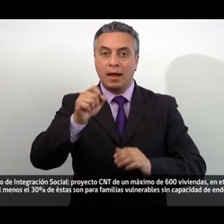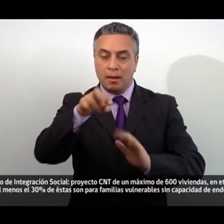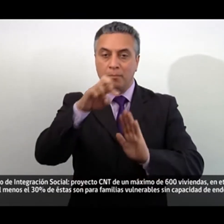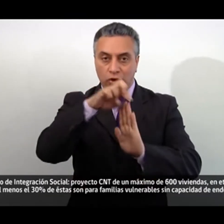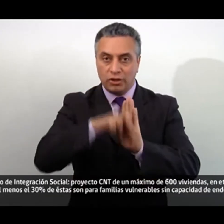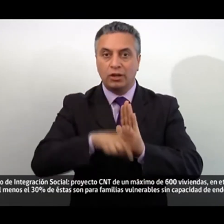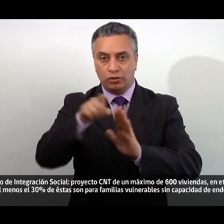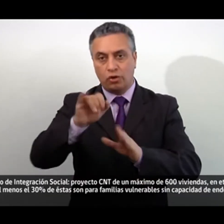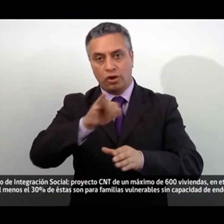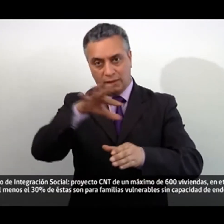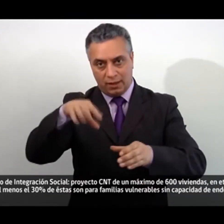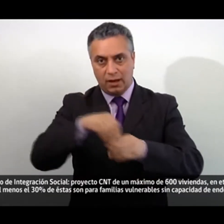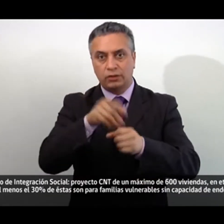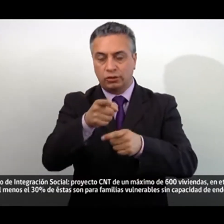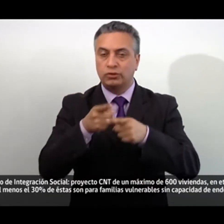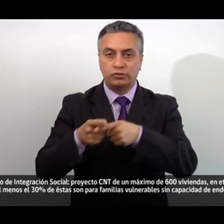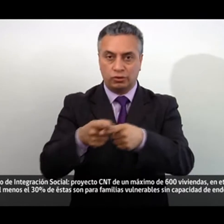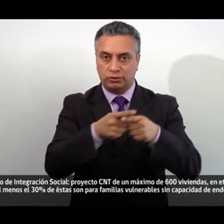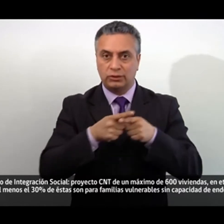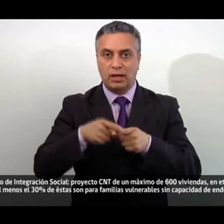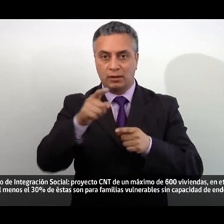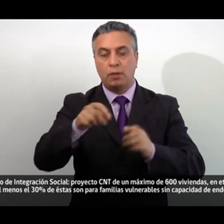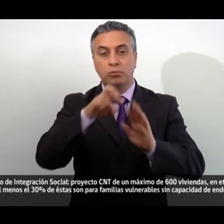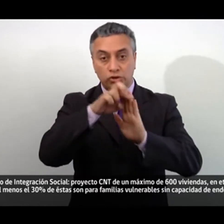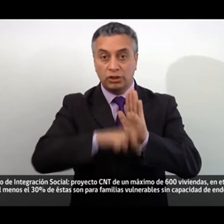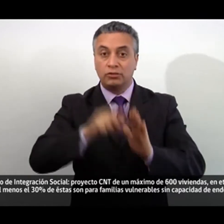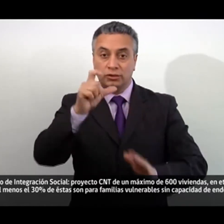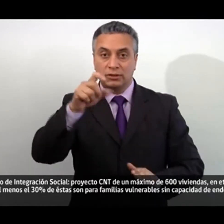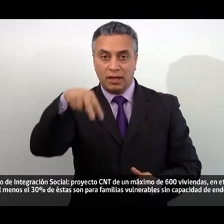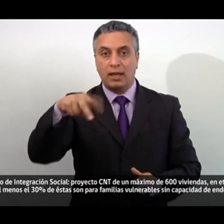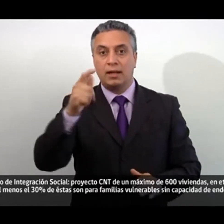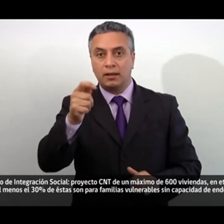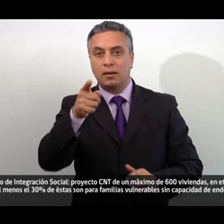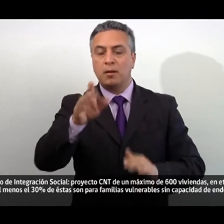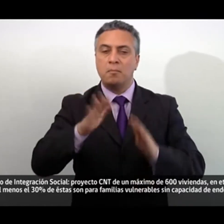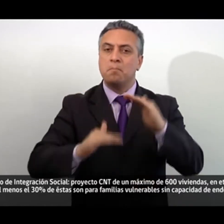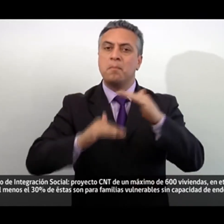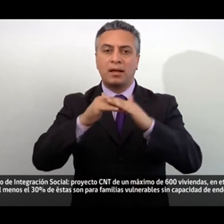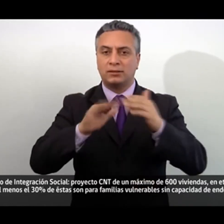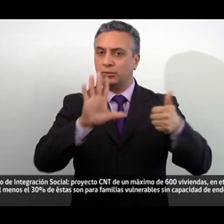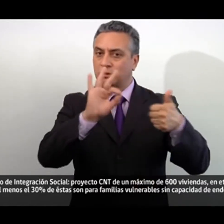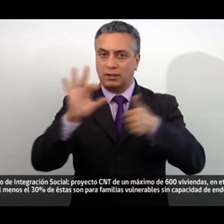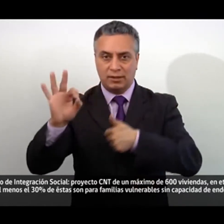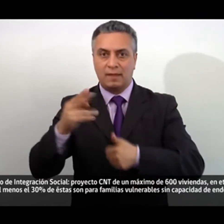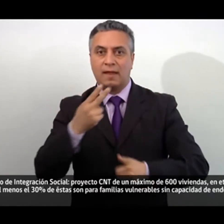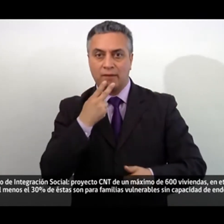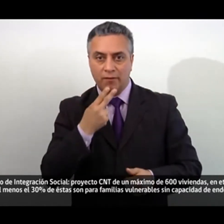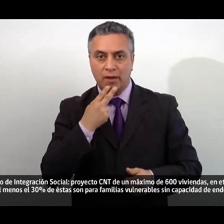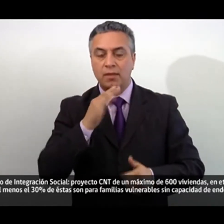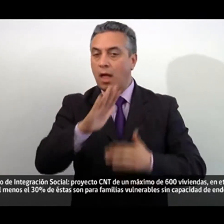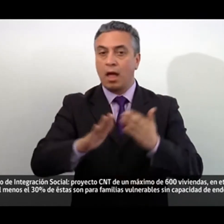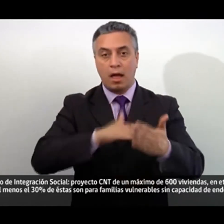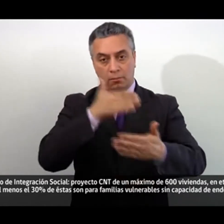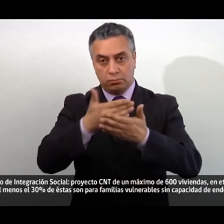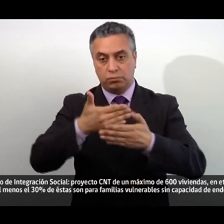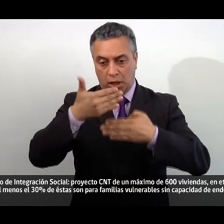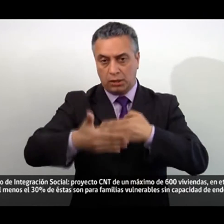Megaproyecto de integración social. Proyecto CNT de un máximo de 600 viviendas en etapas de hasta